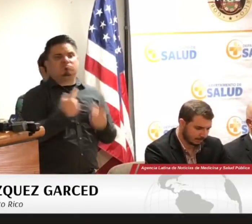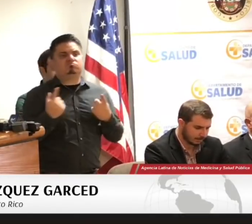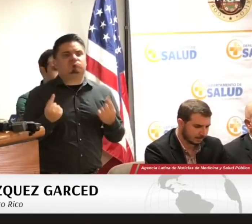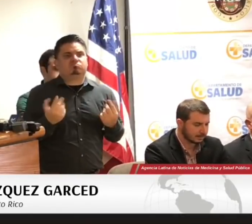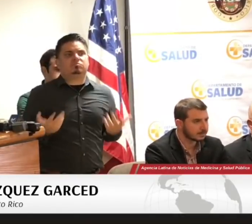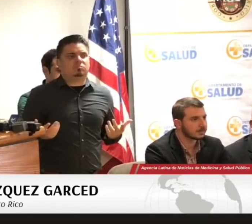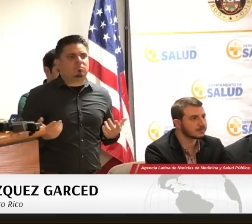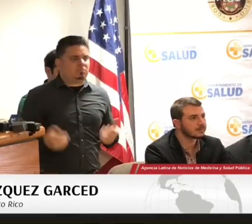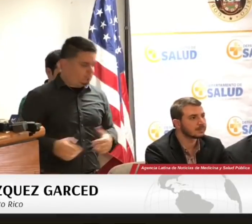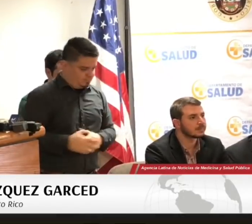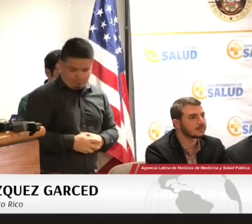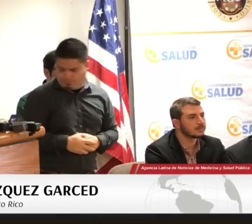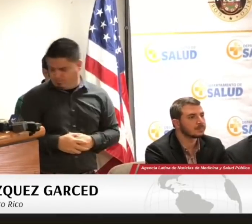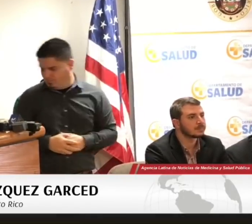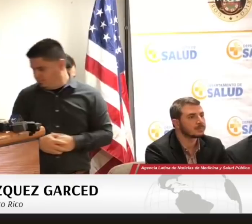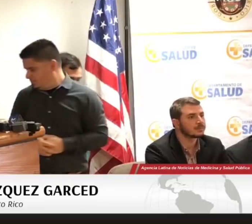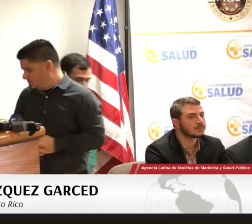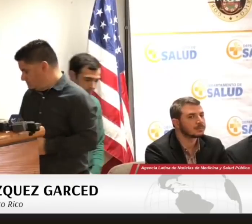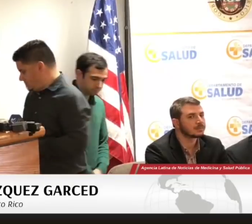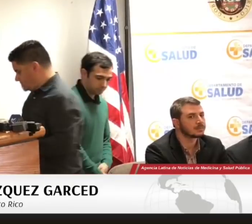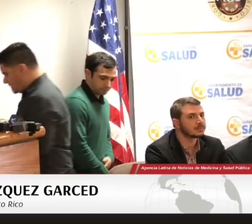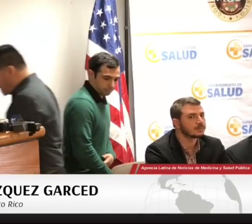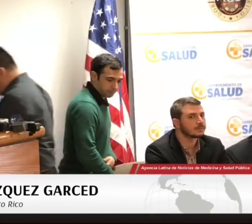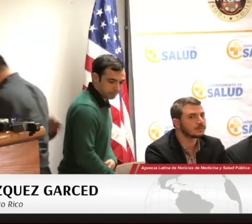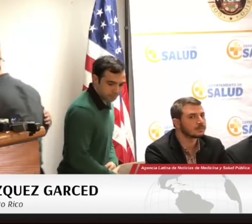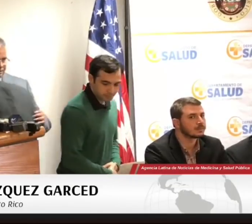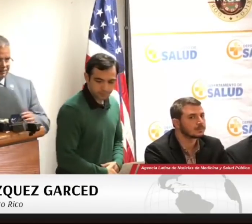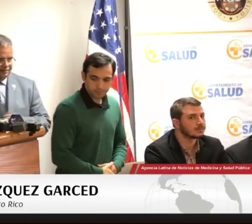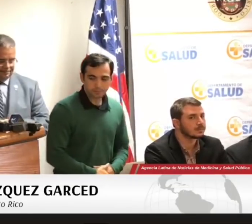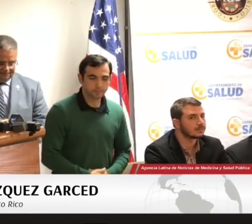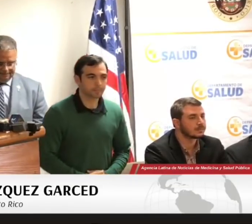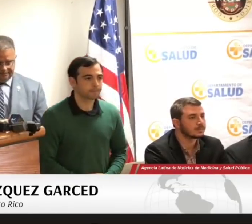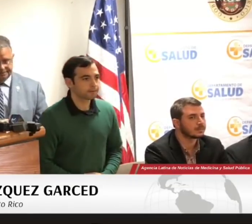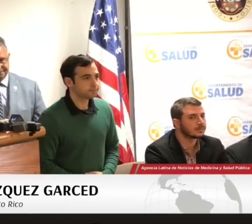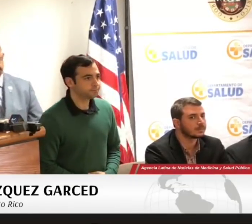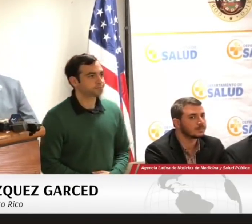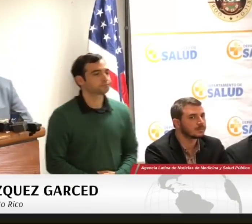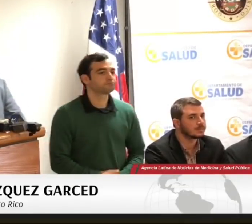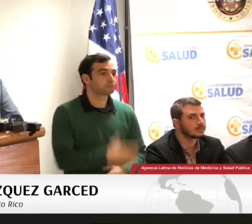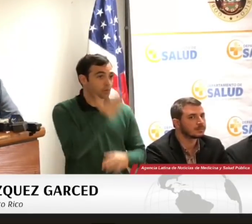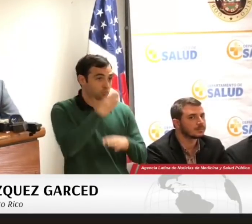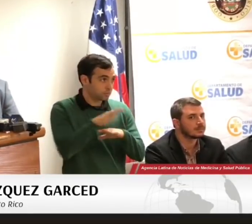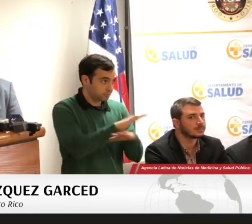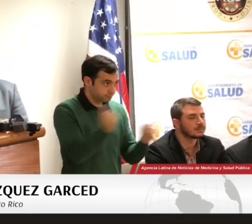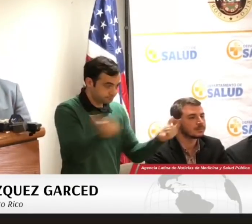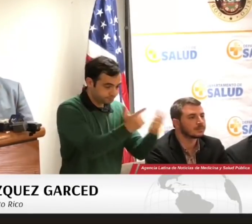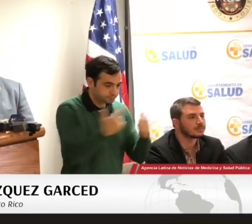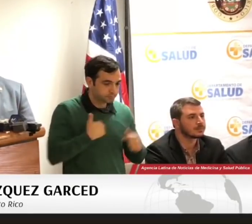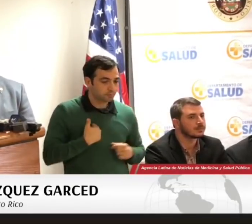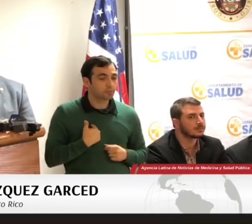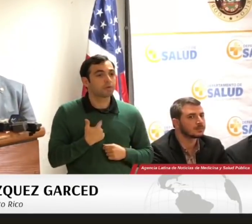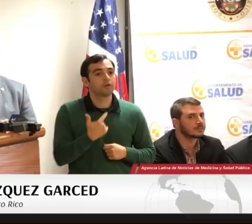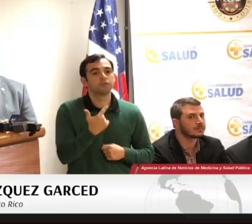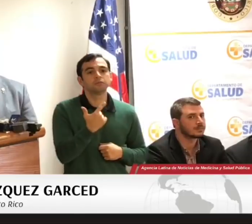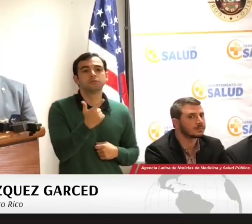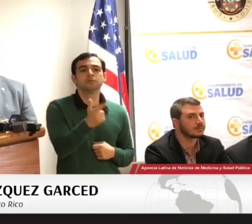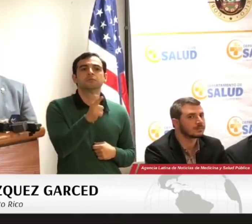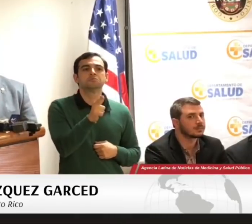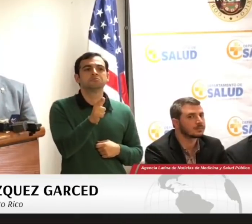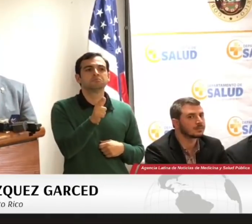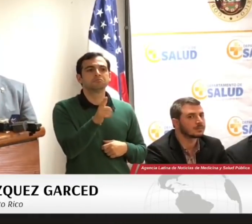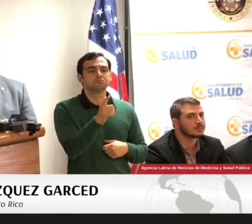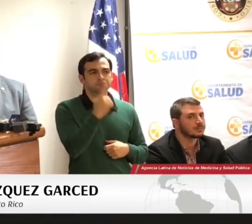Buenas tardes a todos, buenas tardes, gobernador. Buenas tardes. Se ha tomado en consideración, se había hablado de habilitar un sitio